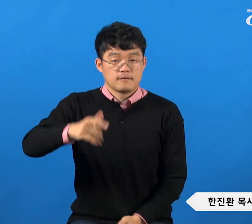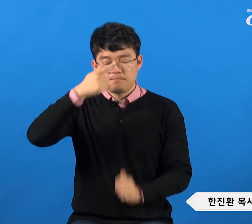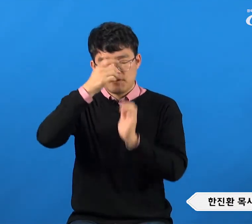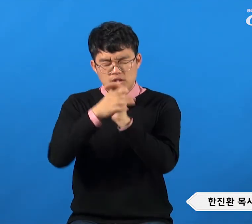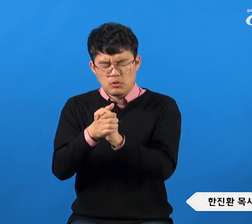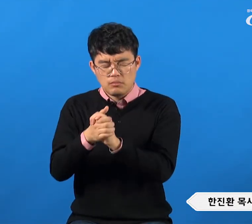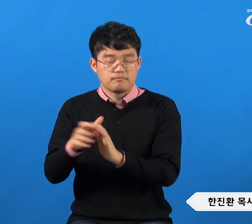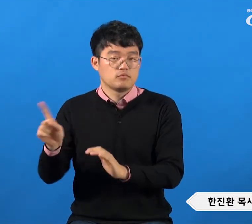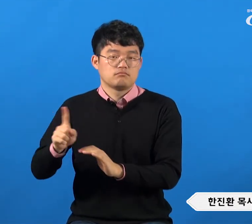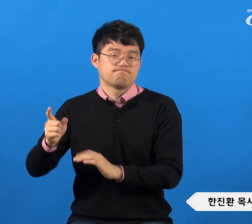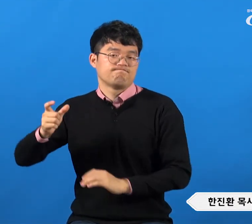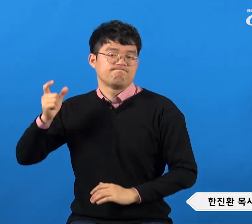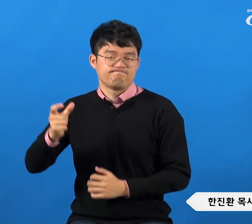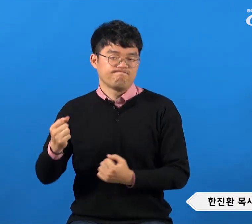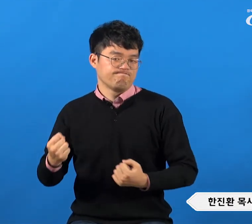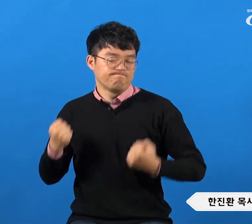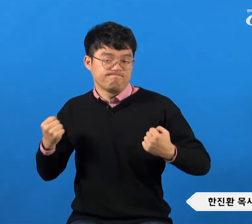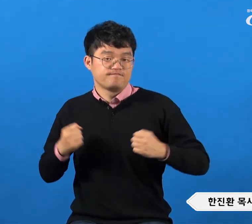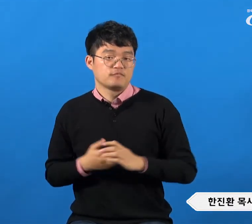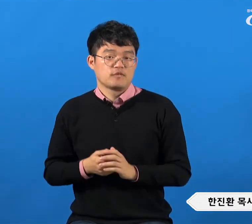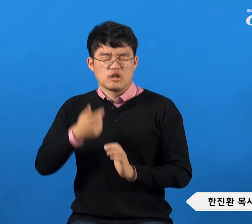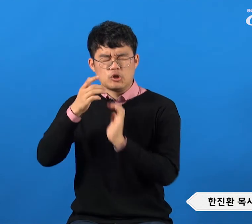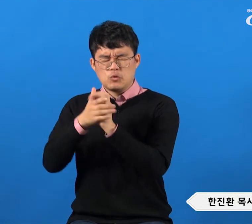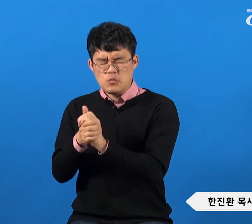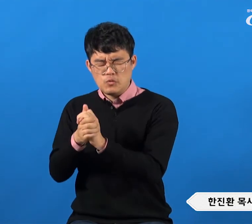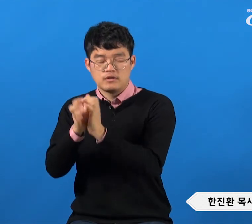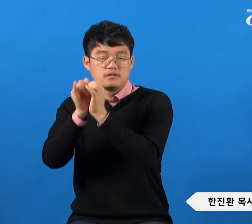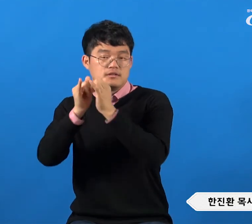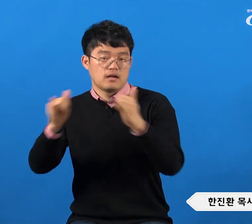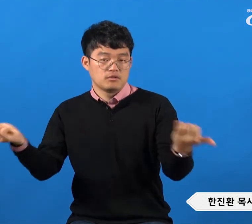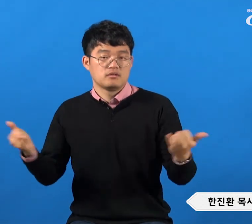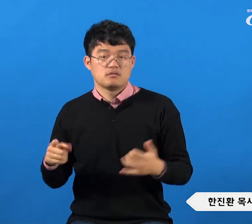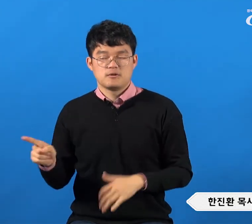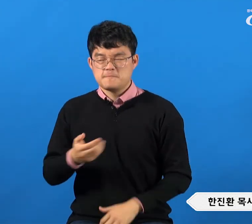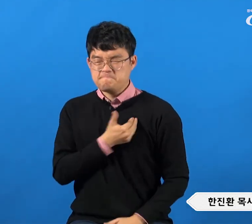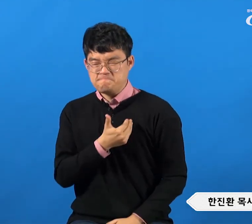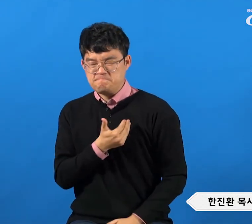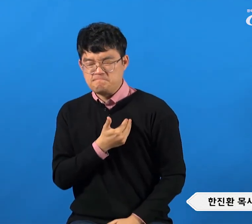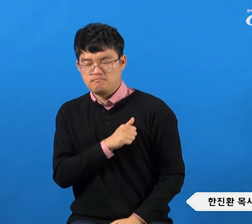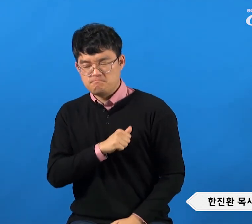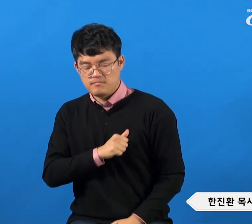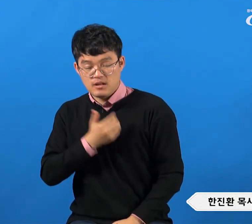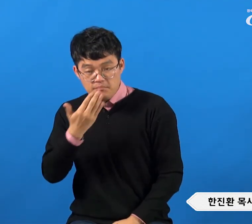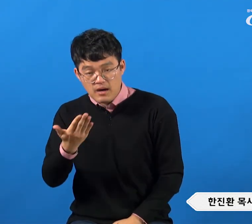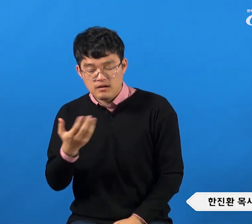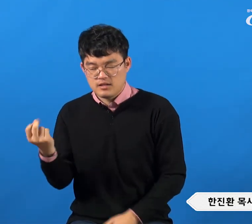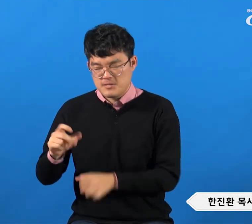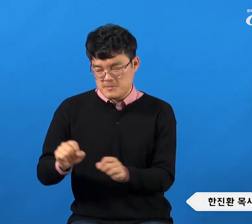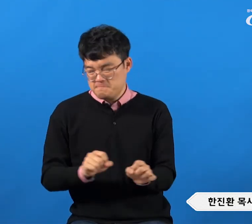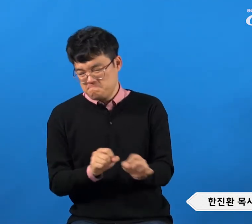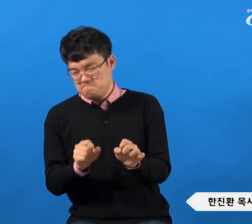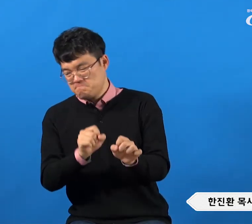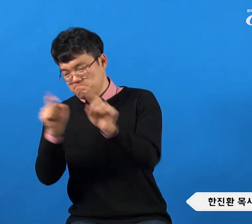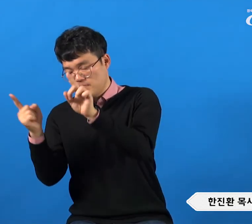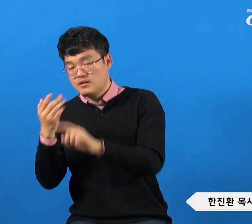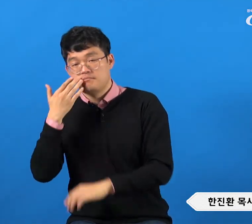그러나 기도는 강합니다. 기도하는 사람은 버틸 수 있습니다. 일어설 수